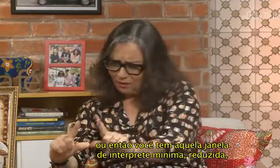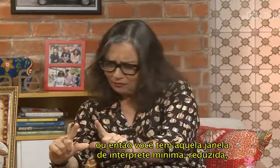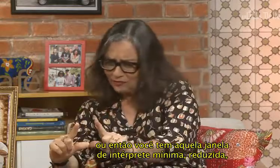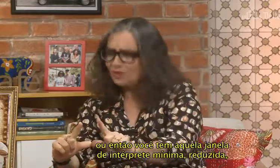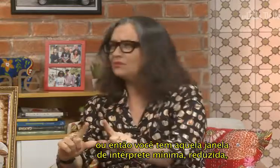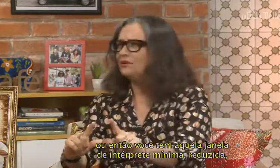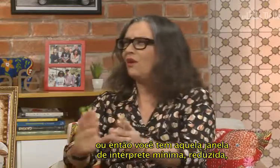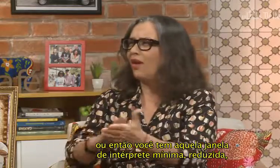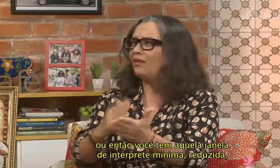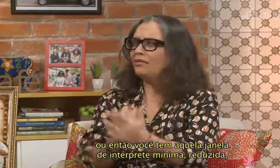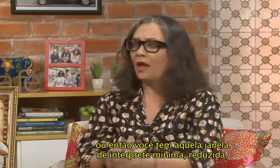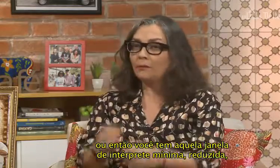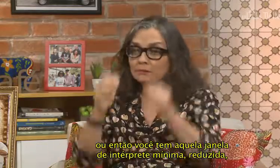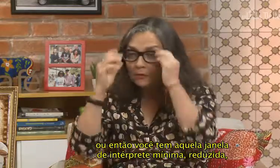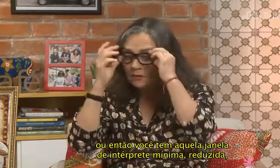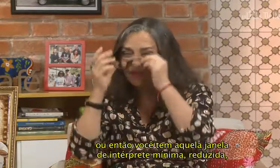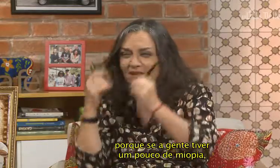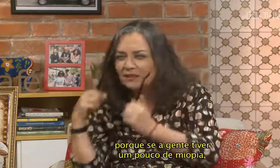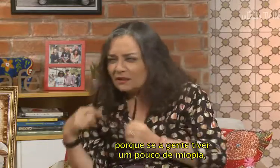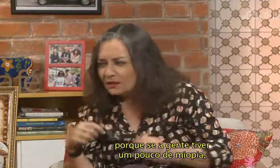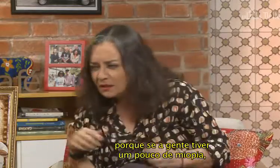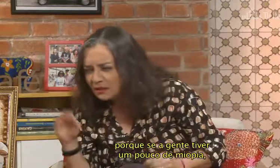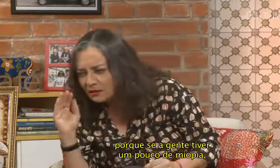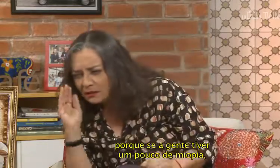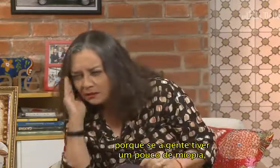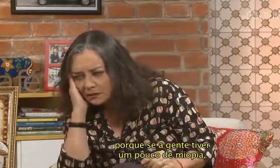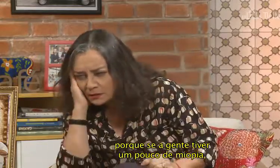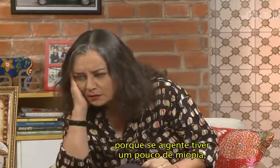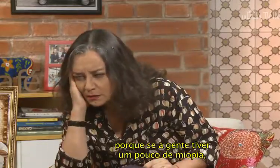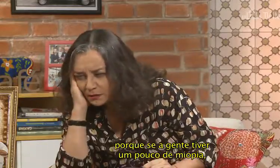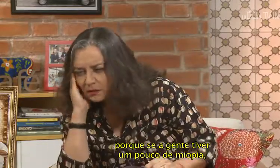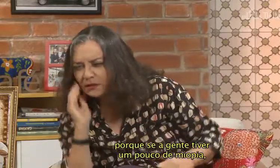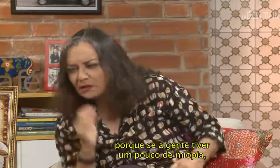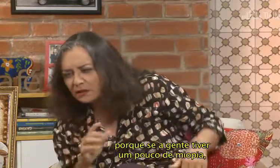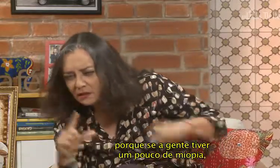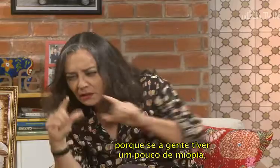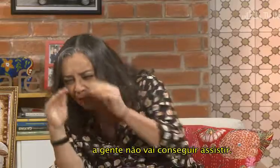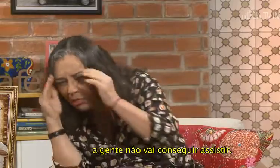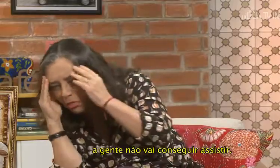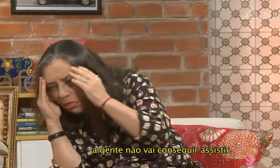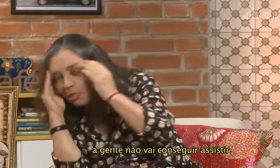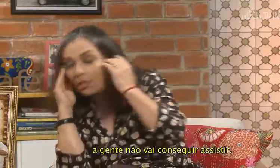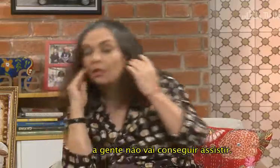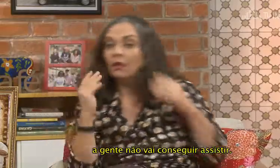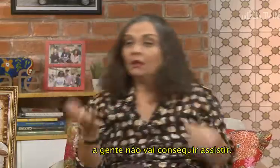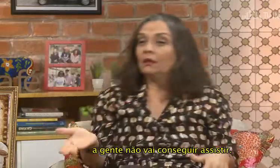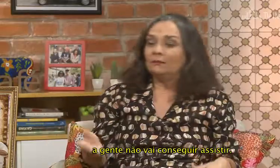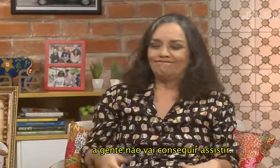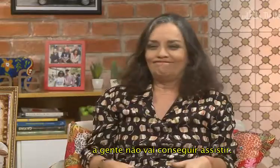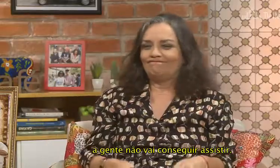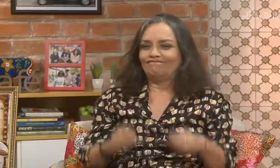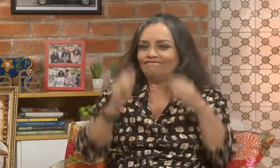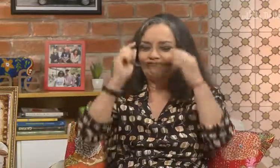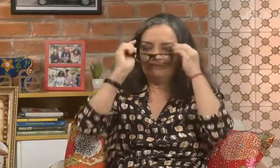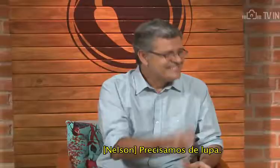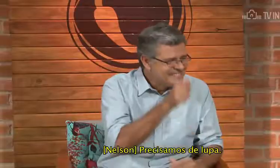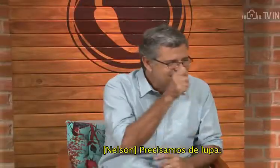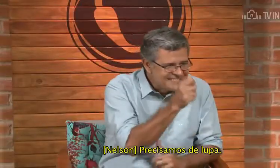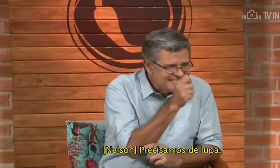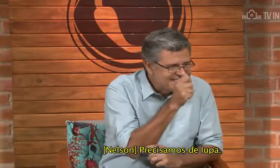intérprete mínima, reduzida. Porque se a gente tiver, tem assim, um pouco de miopia, a gente não vai conseguir assistir. Precisamos de